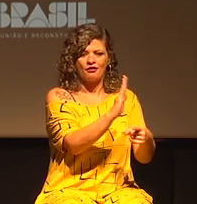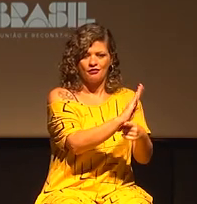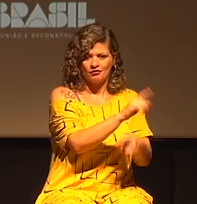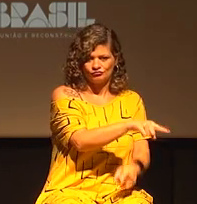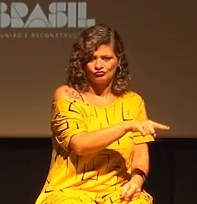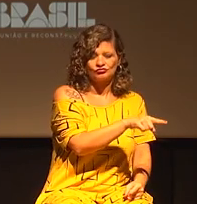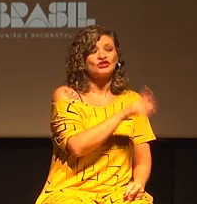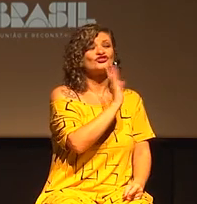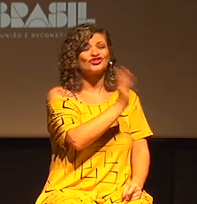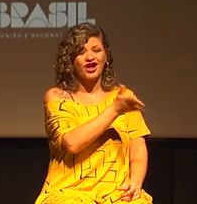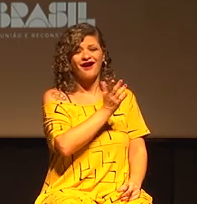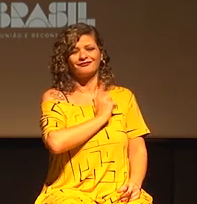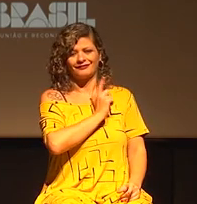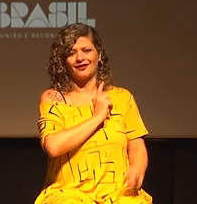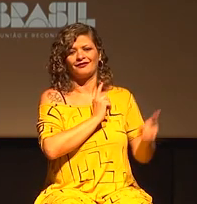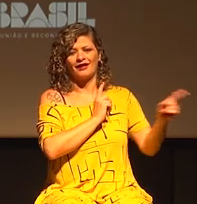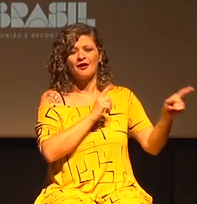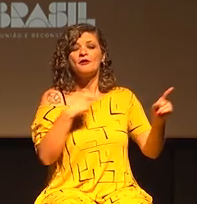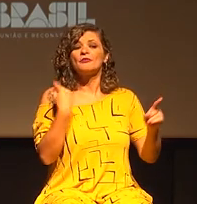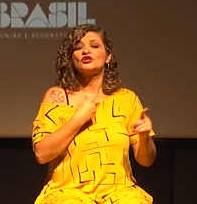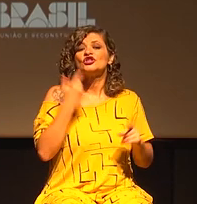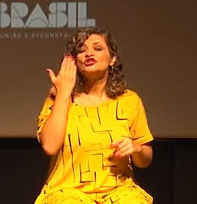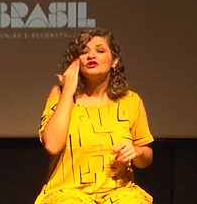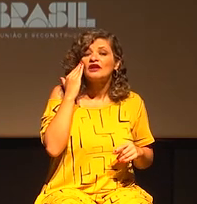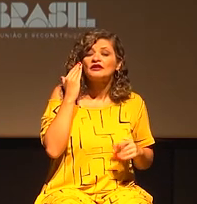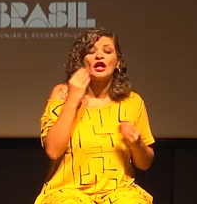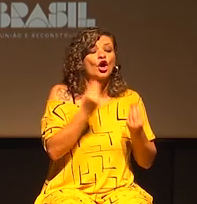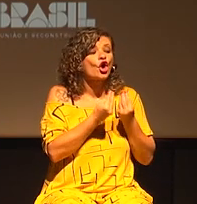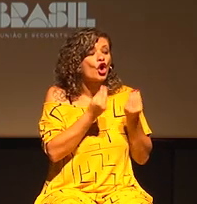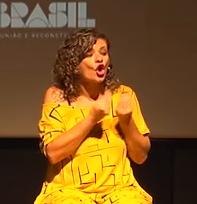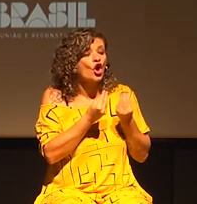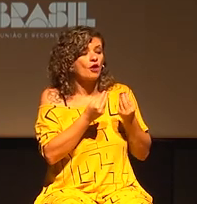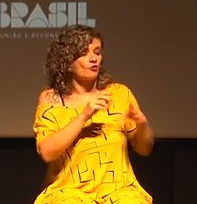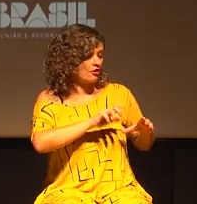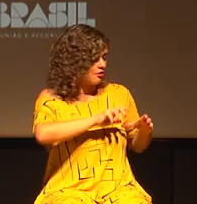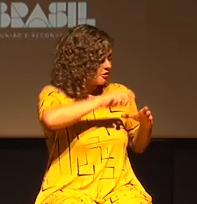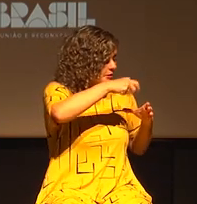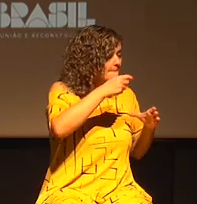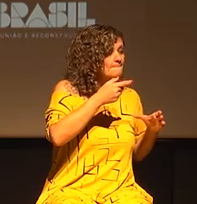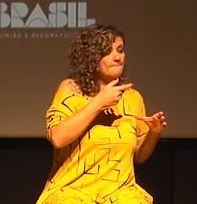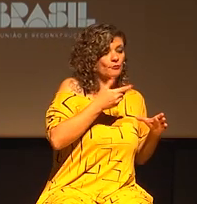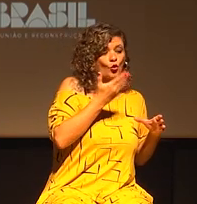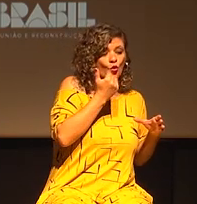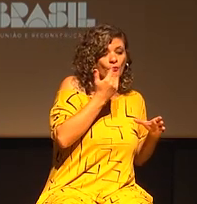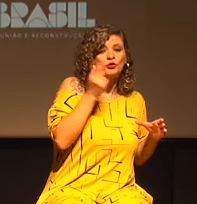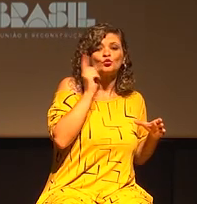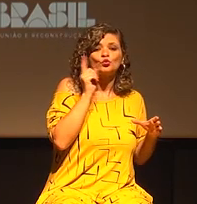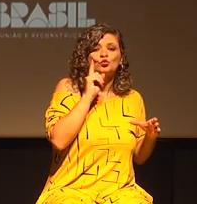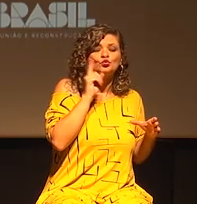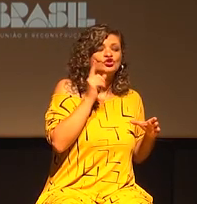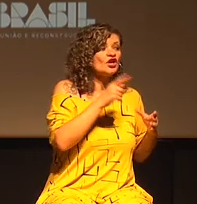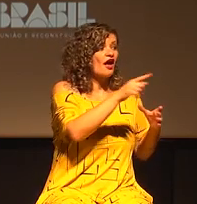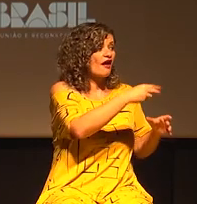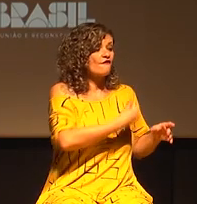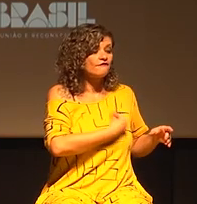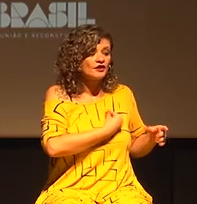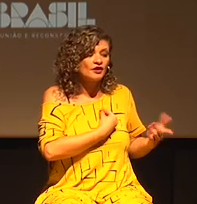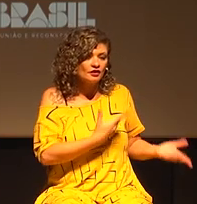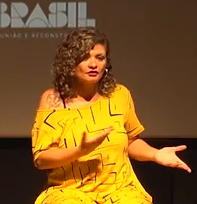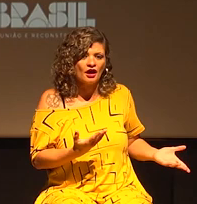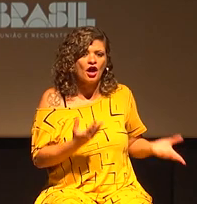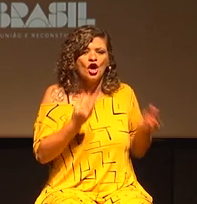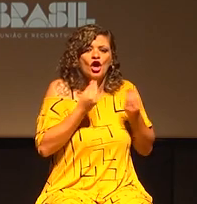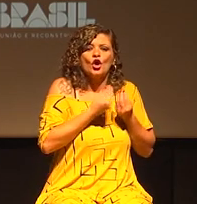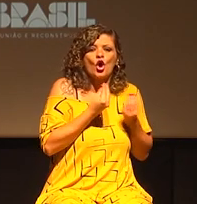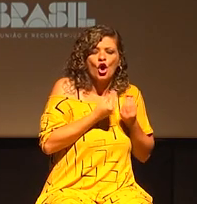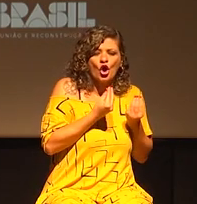atende lá pra gente entender como que vai ser esse processo dessas marmitas todos os dias na vida dessas pessoas e como que isso vai